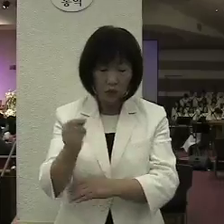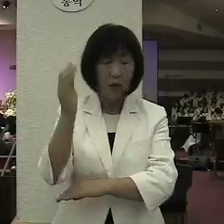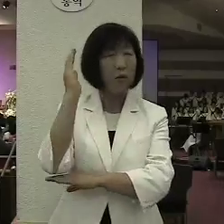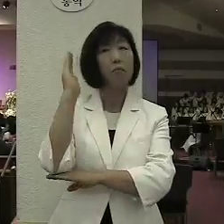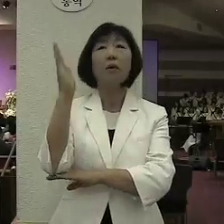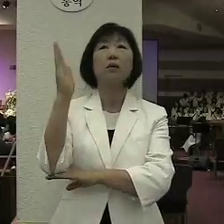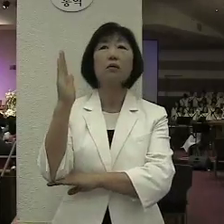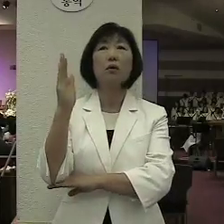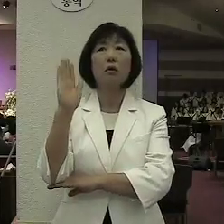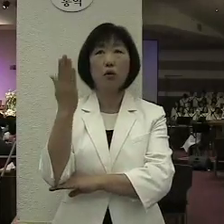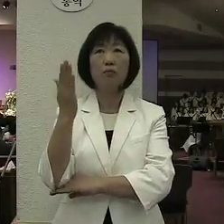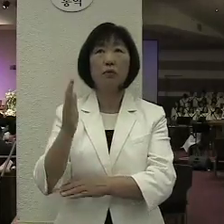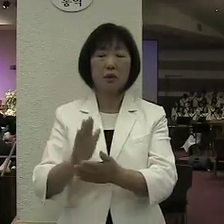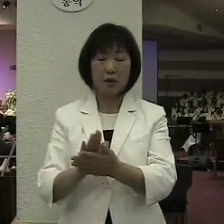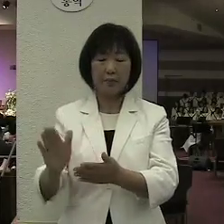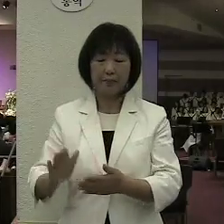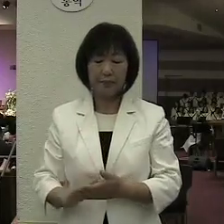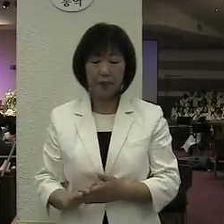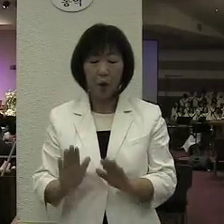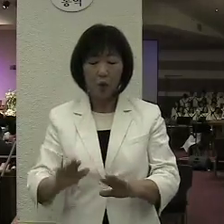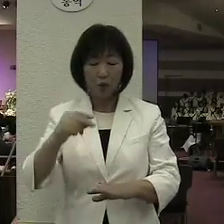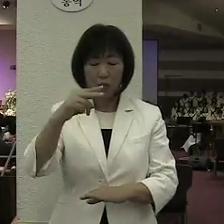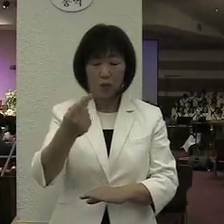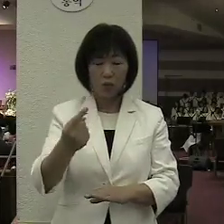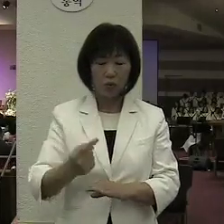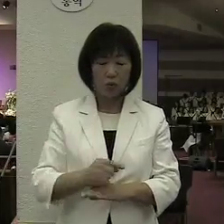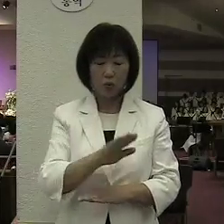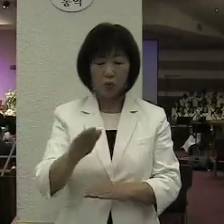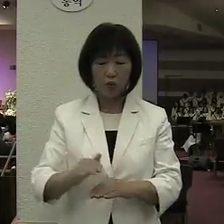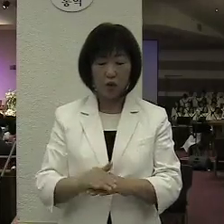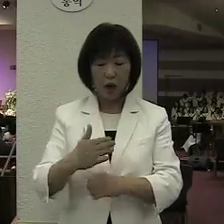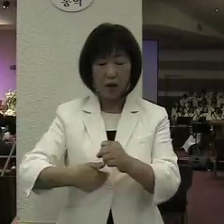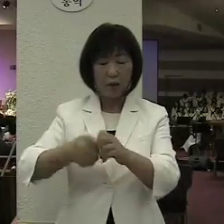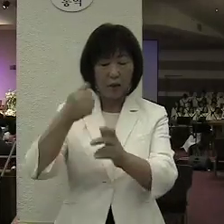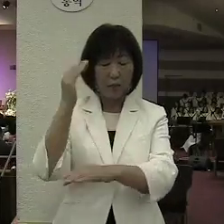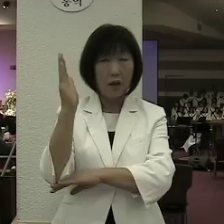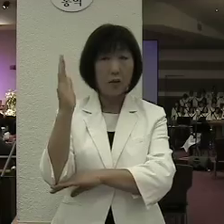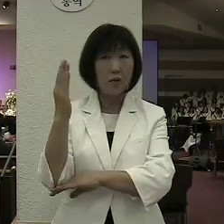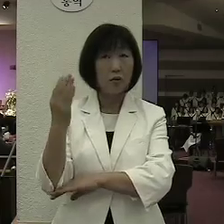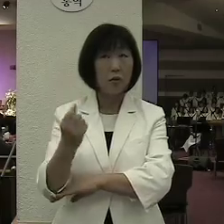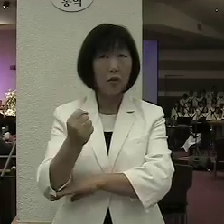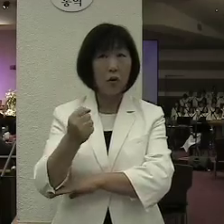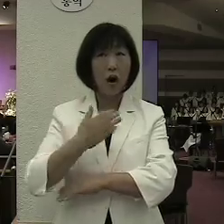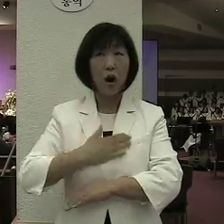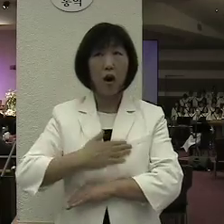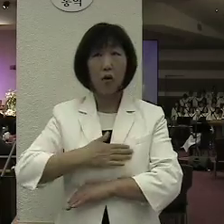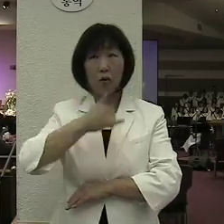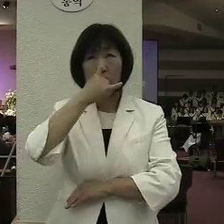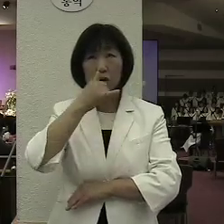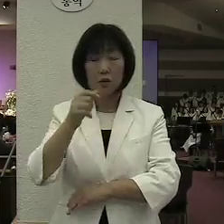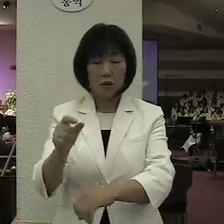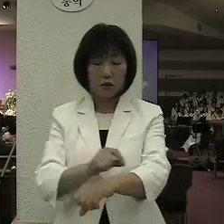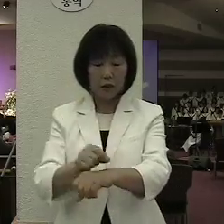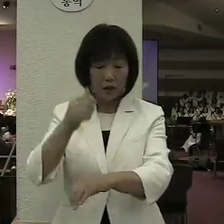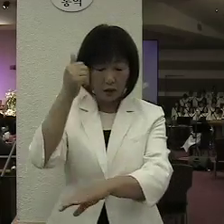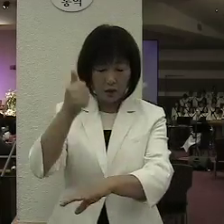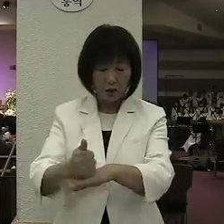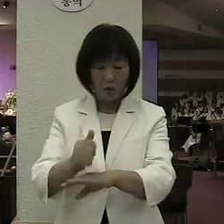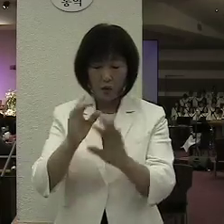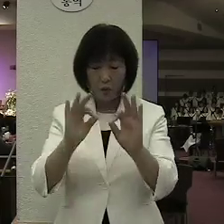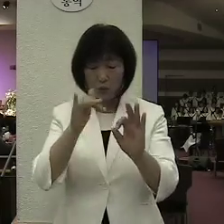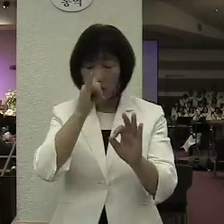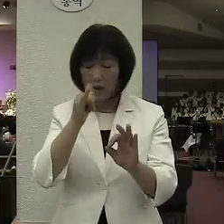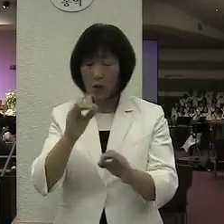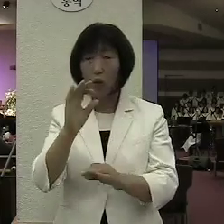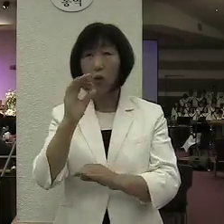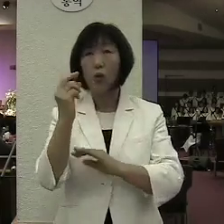예수님께서 하나님께서 약속하시고 본인도 약속하신 대로 죽은 자 가운데서 사흘 만에 부활하신 그